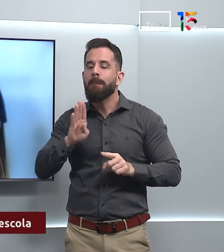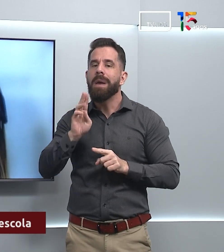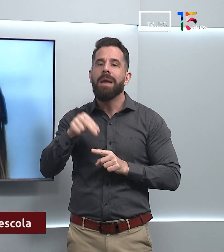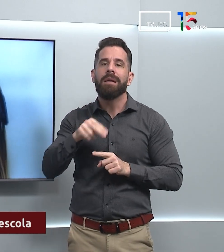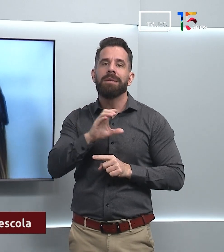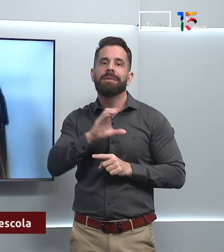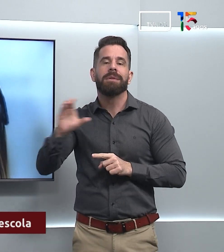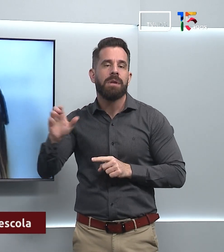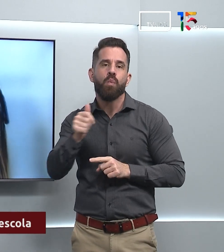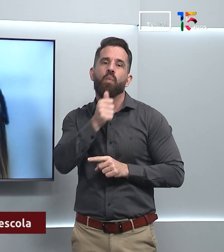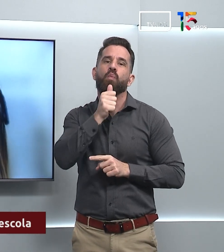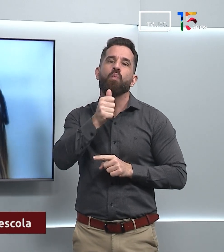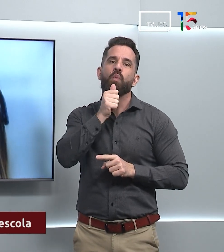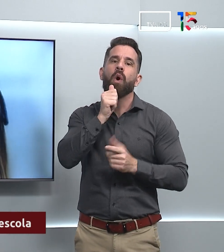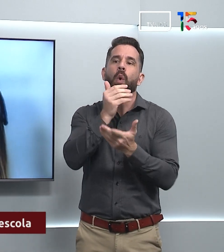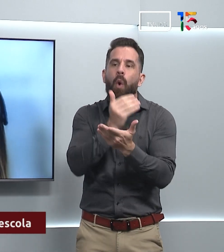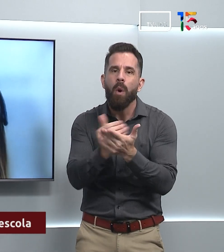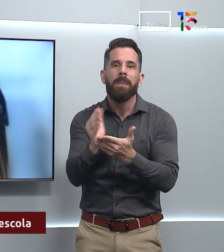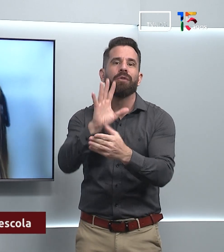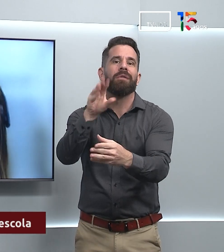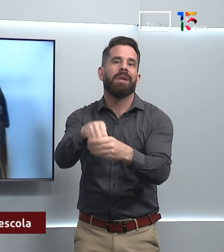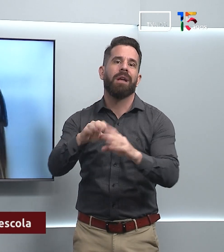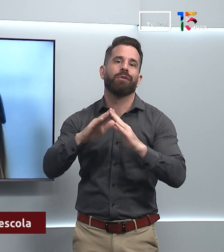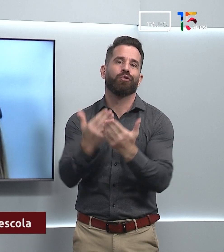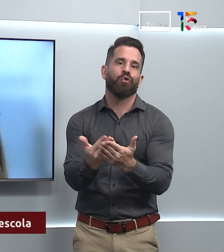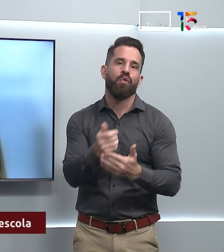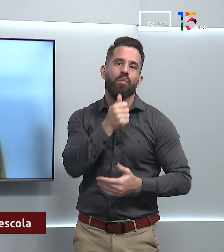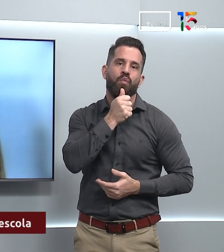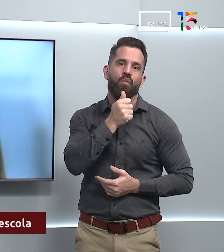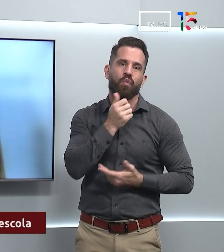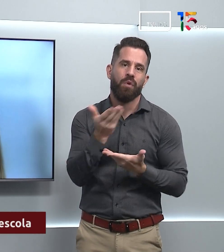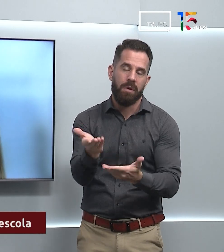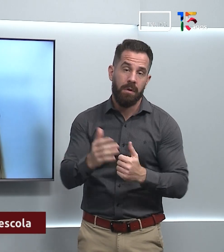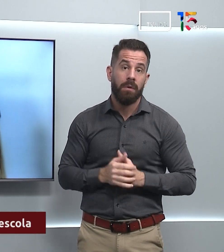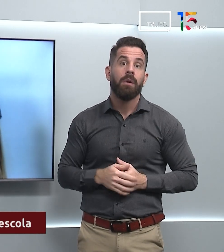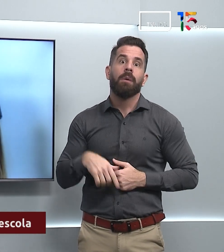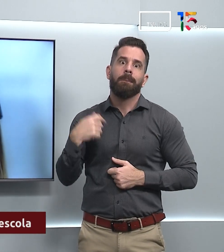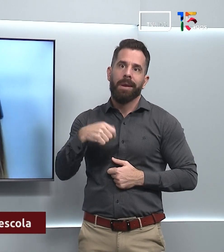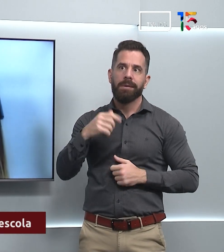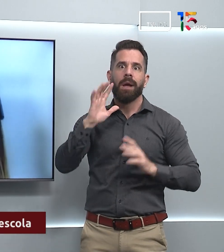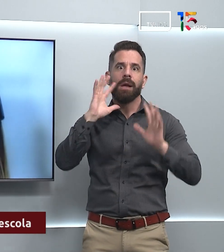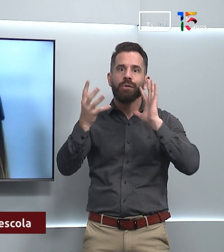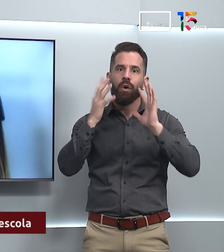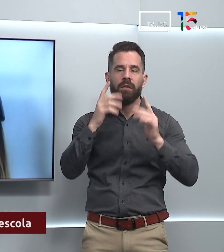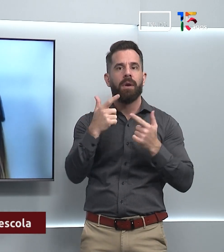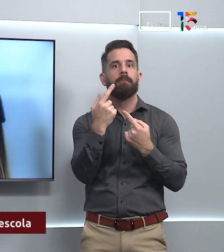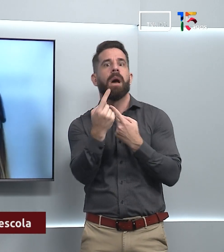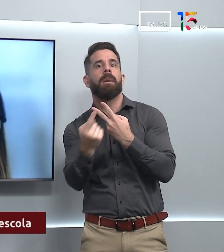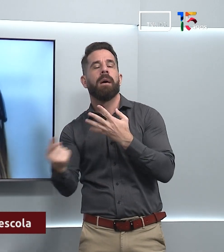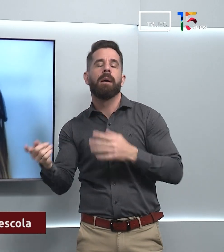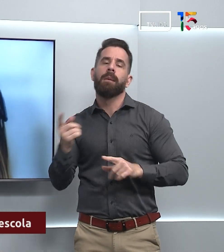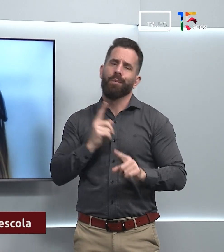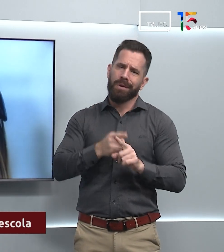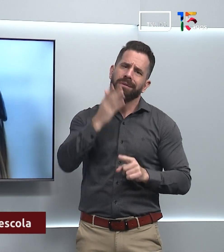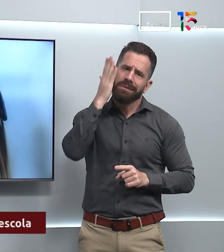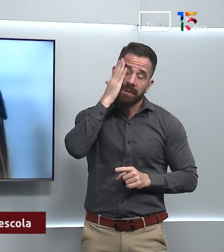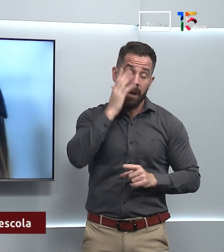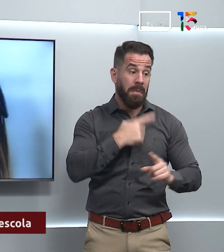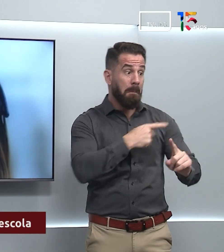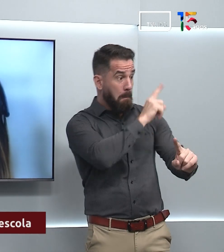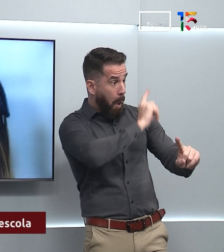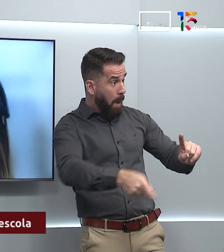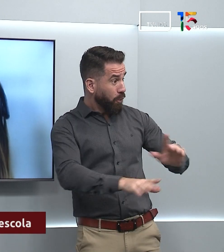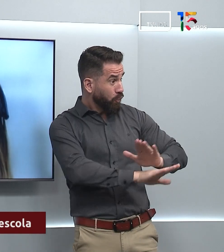forma efetiva, para que a gente possa reduzir as desigualdades sociais, porque a gente sabe que também, de acordo com a proibição,